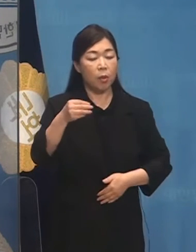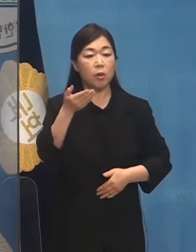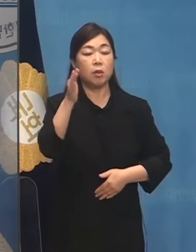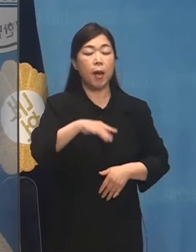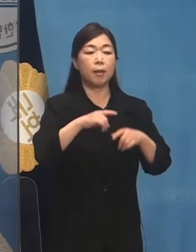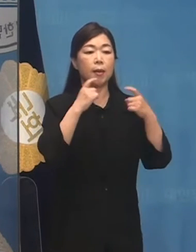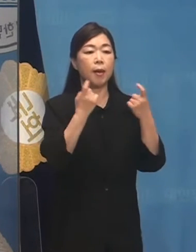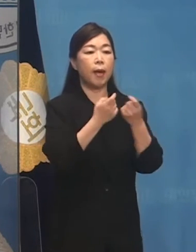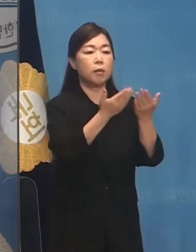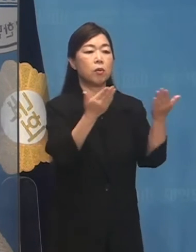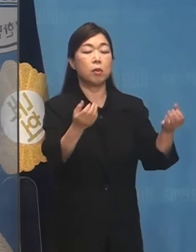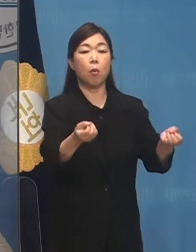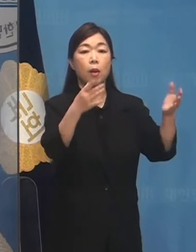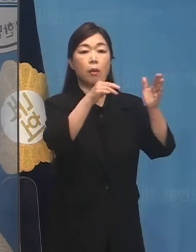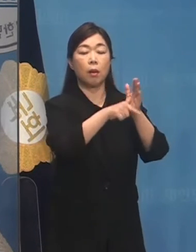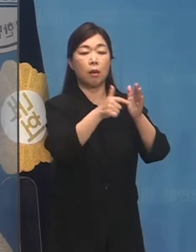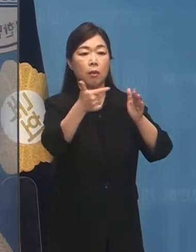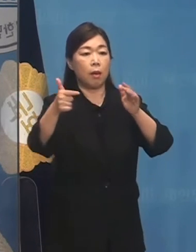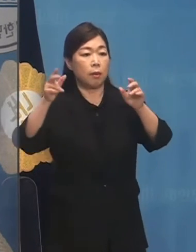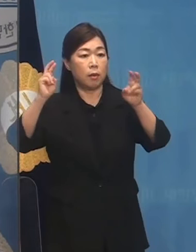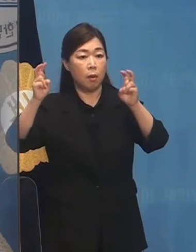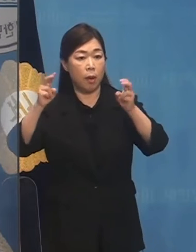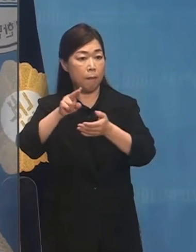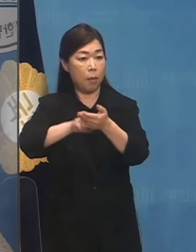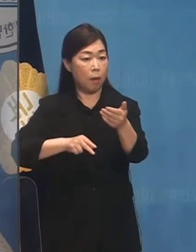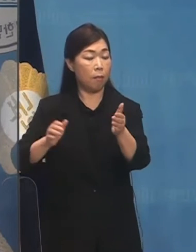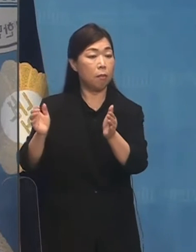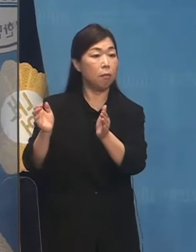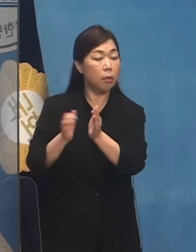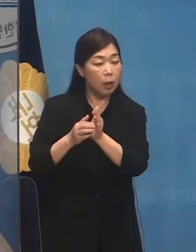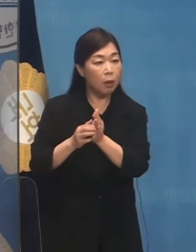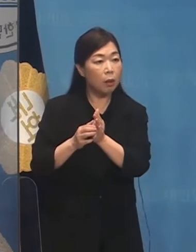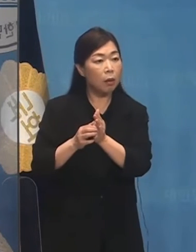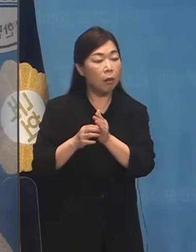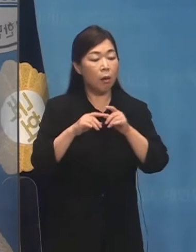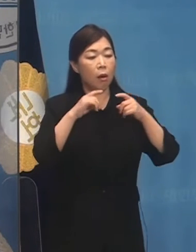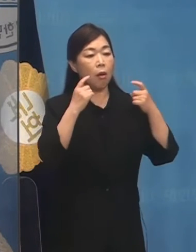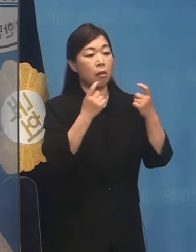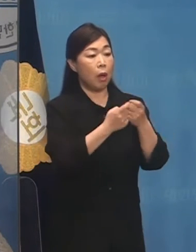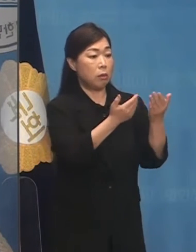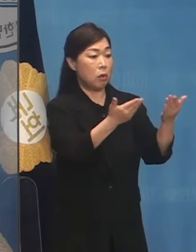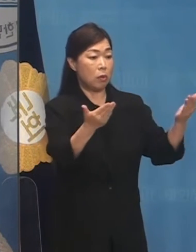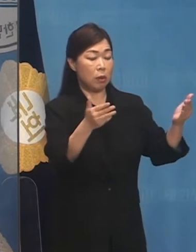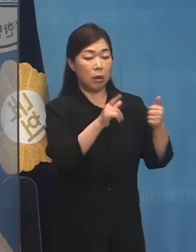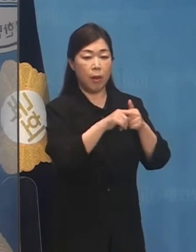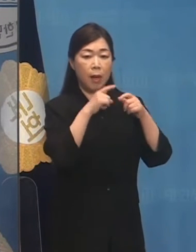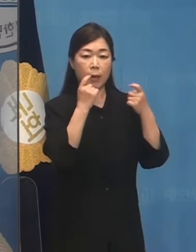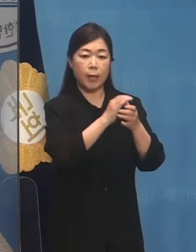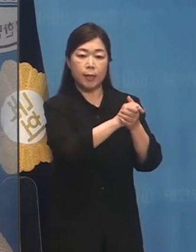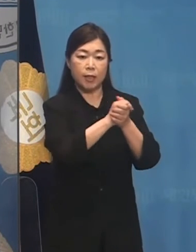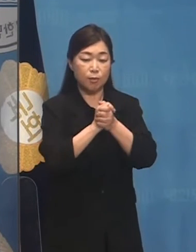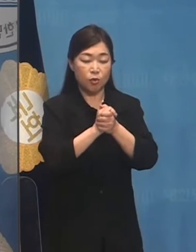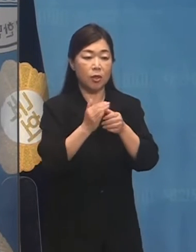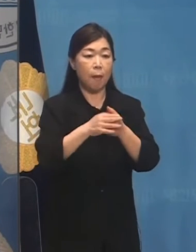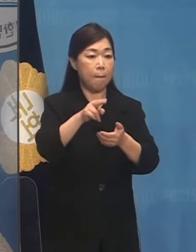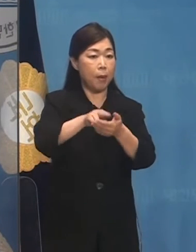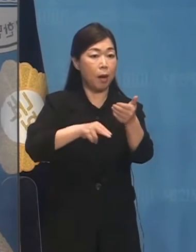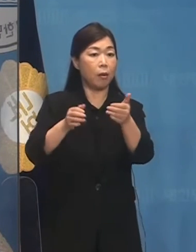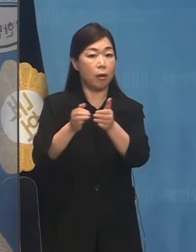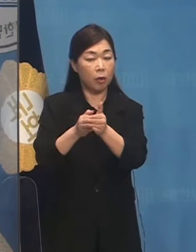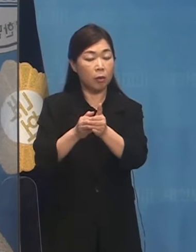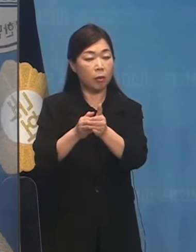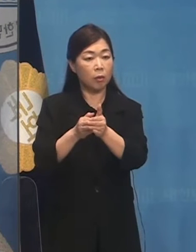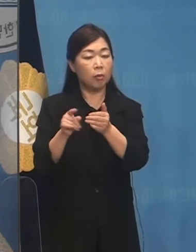개인전에서 대개 오너가 이게 팔렸습니다. 개인적인 친분 관계로 팔았다고 합니다만 그런